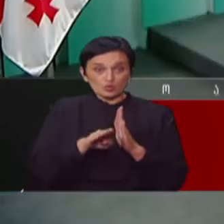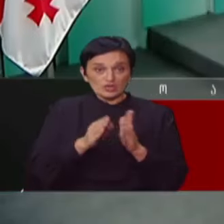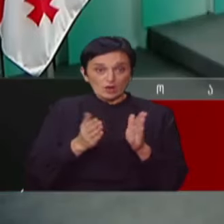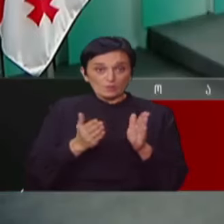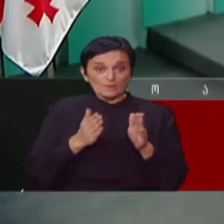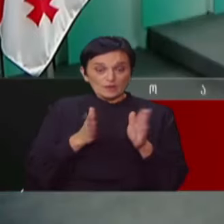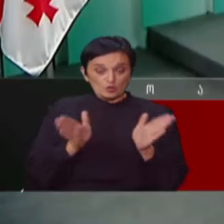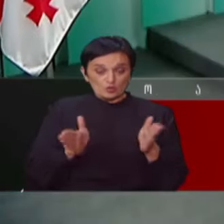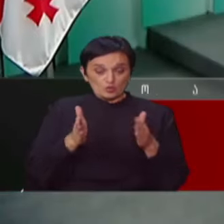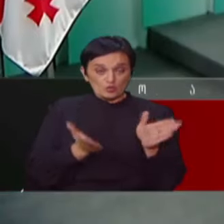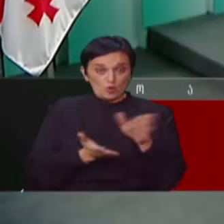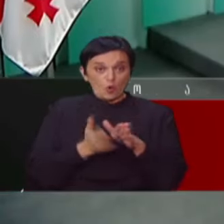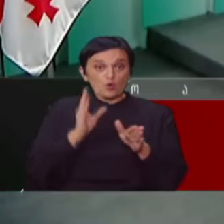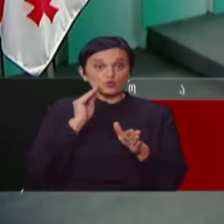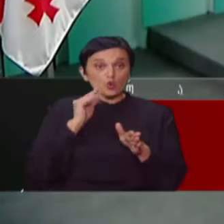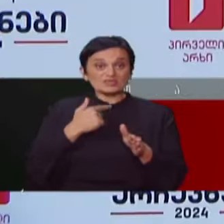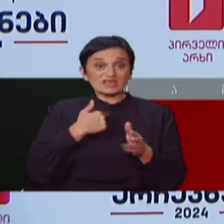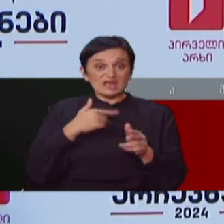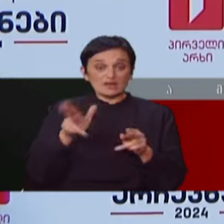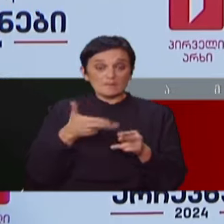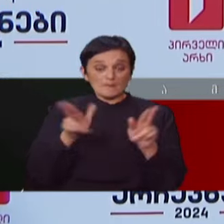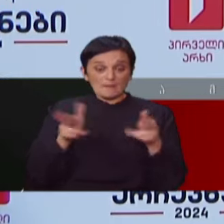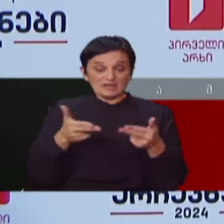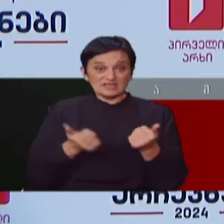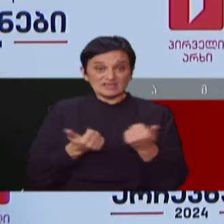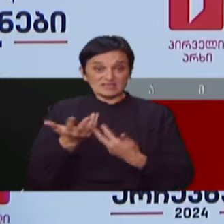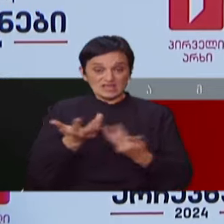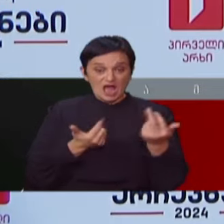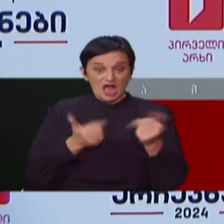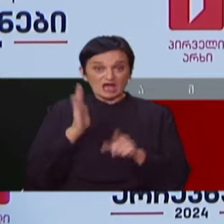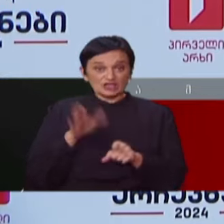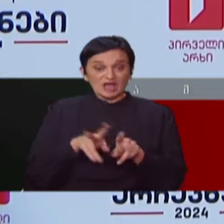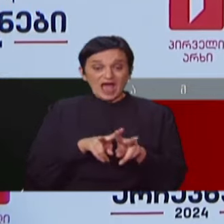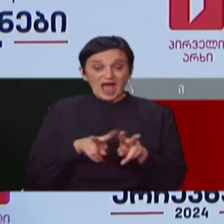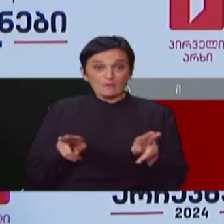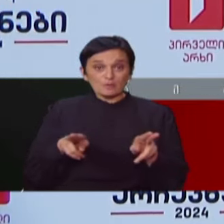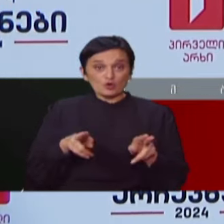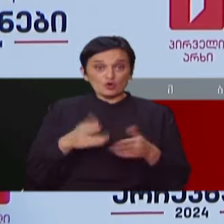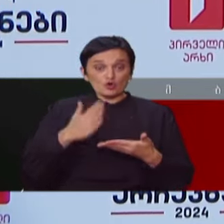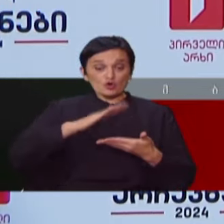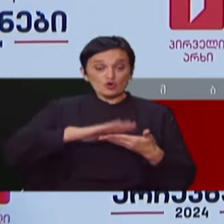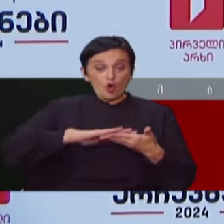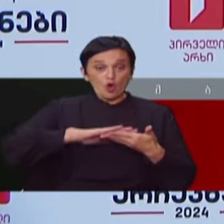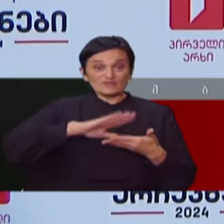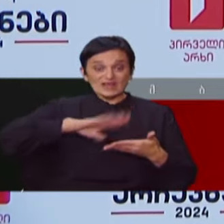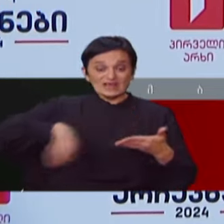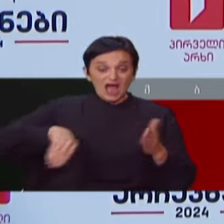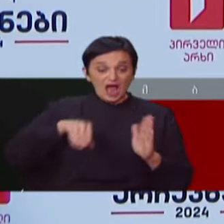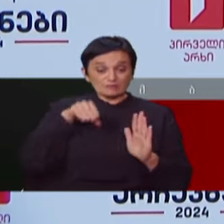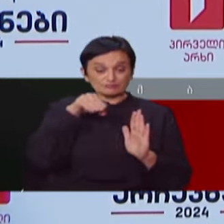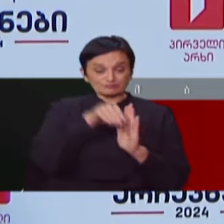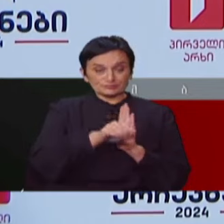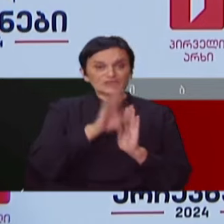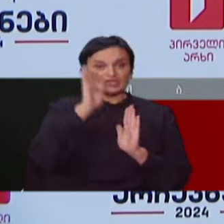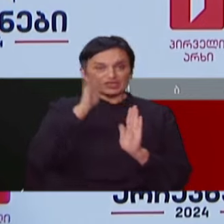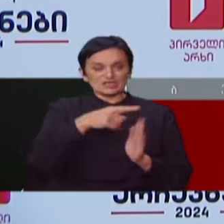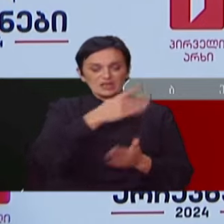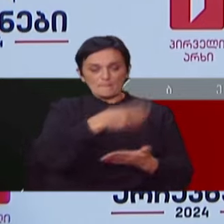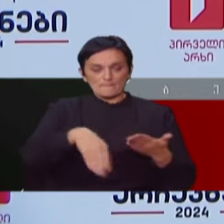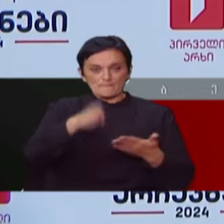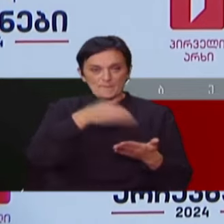როდესაც ხმების დათვლის მომენტი დადგება, ასეთი ტიპის კონვერტის გარეშე ჩაყრილი ბიულეტენები ისედაც იქნება